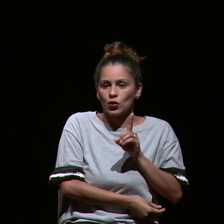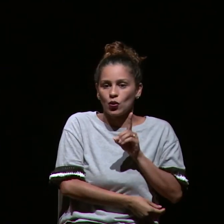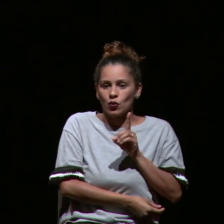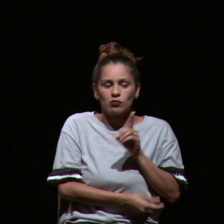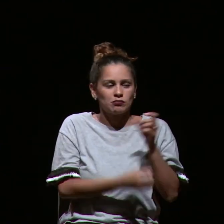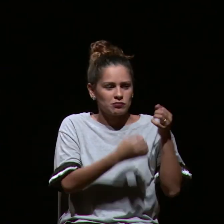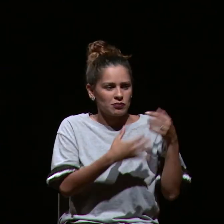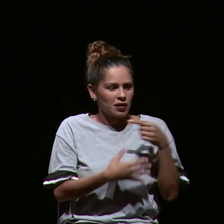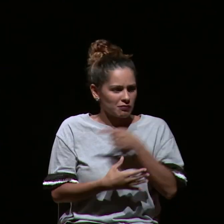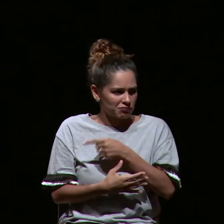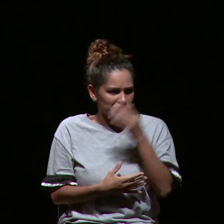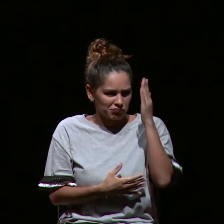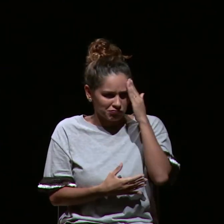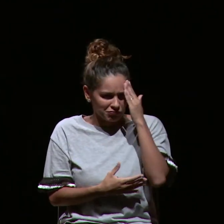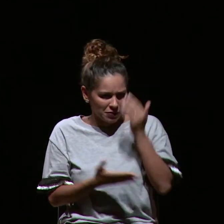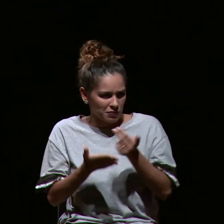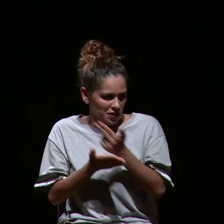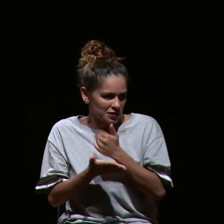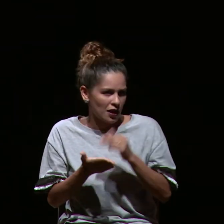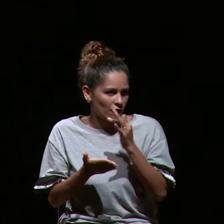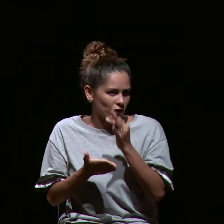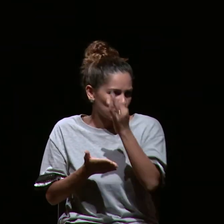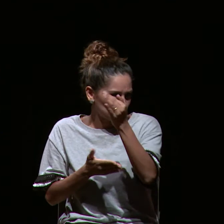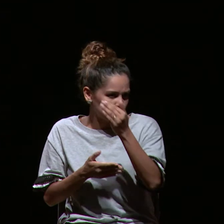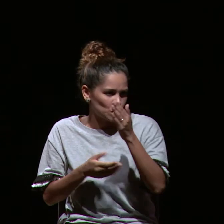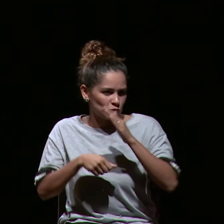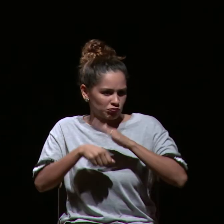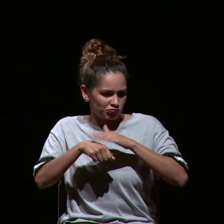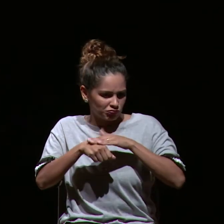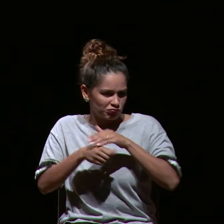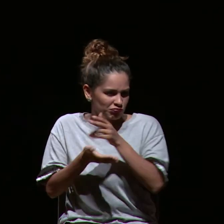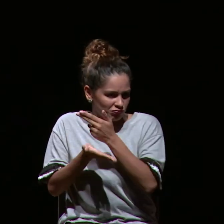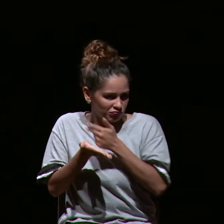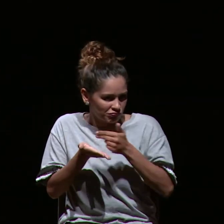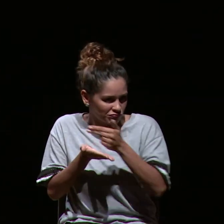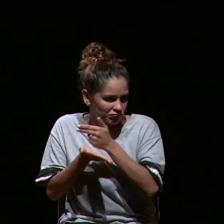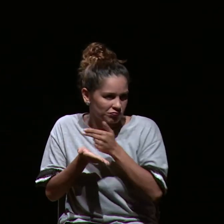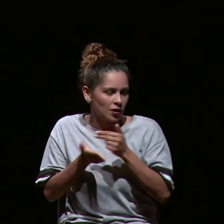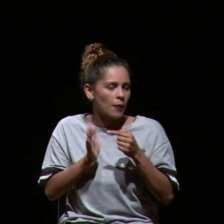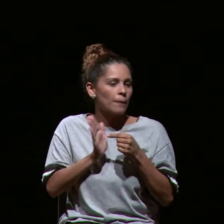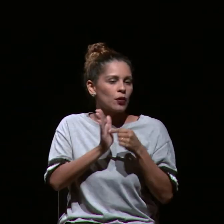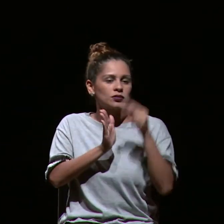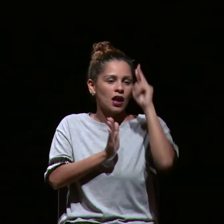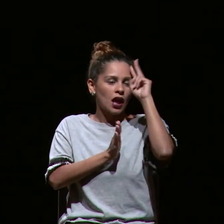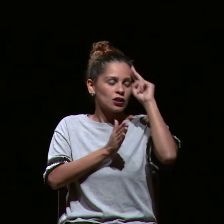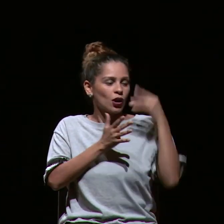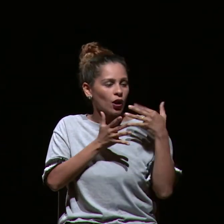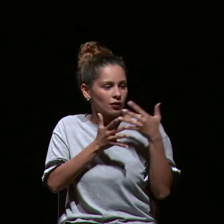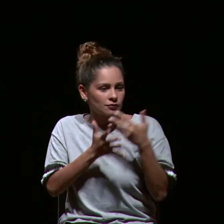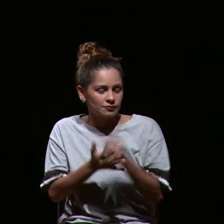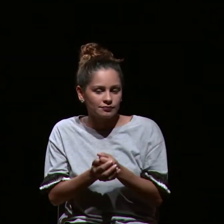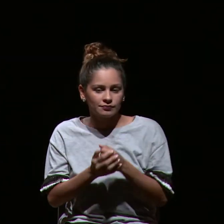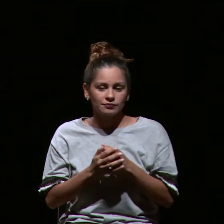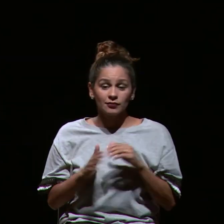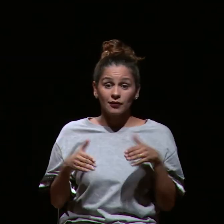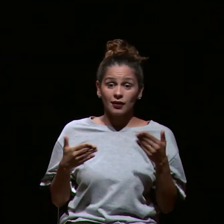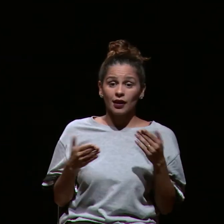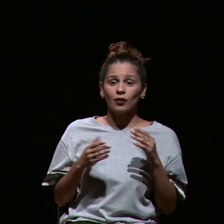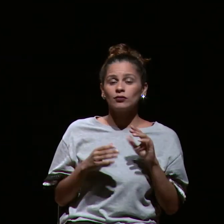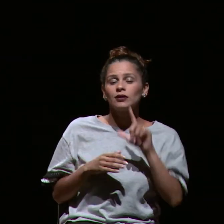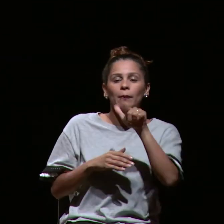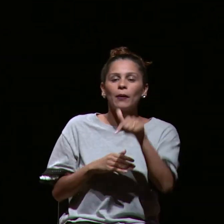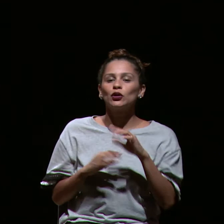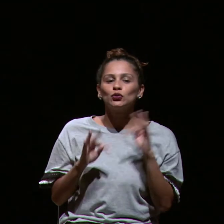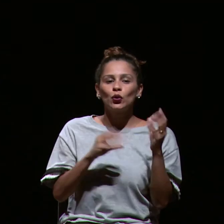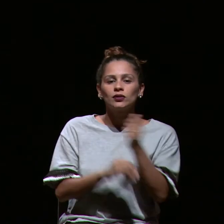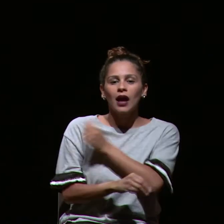eu retratasse a todos os meus amos. Desde então, o cantinho onde eu ficava meio deitado no chão, todos me jogavam desenhos de todas as aulas,